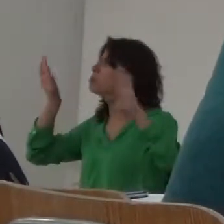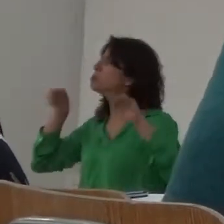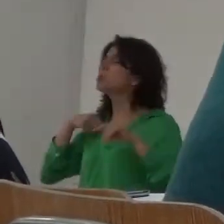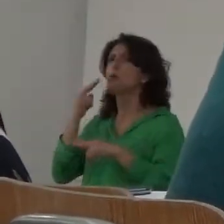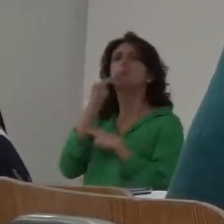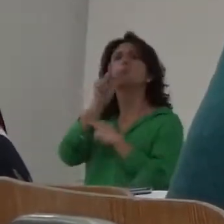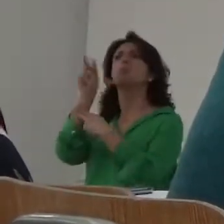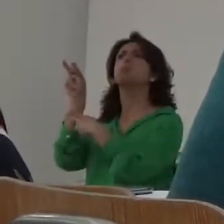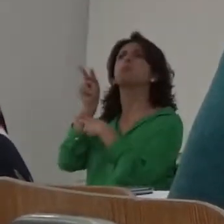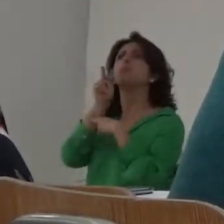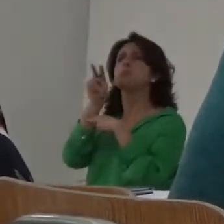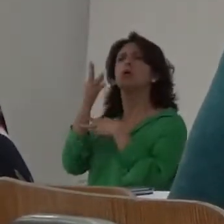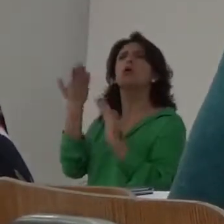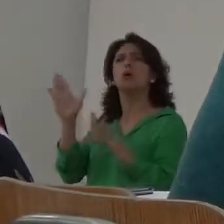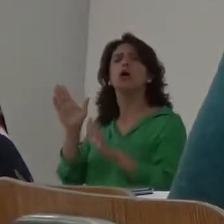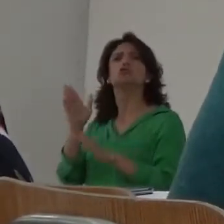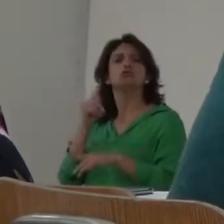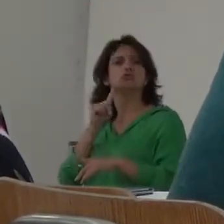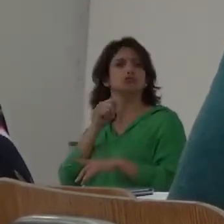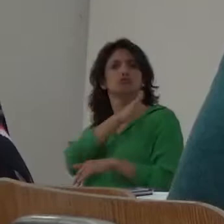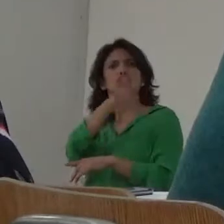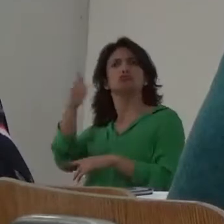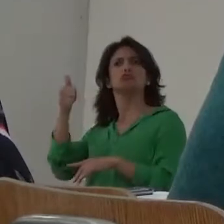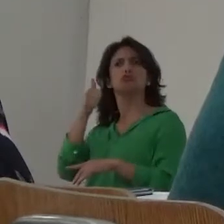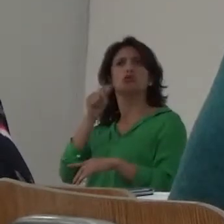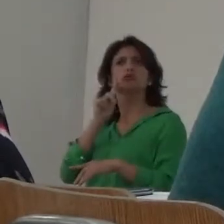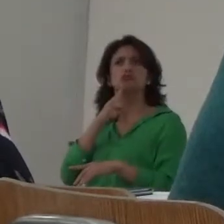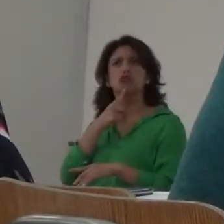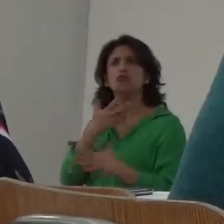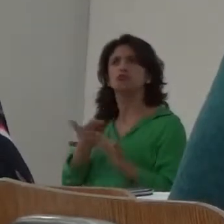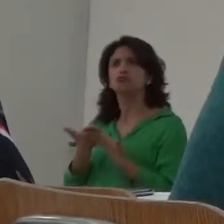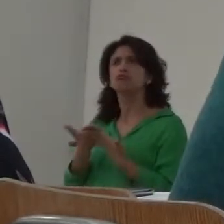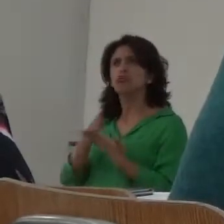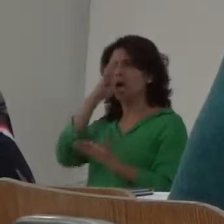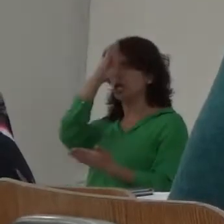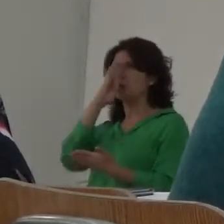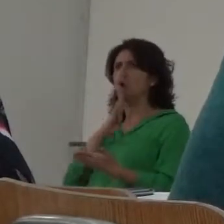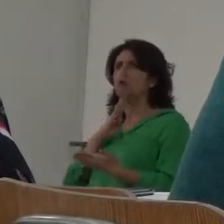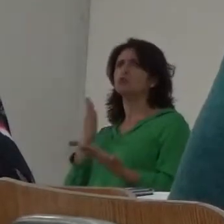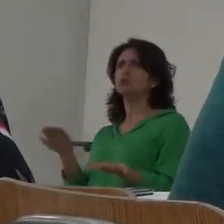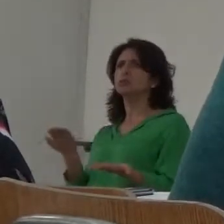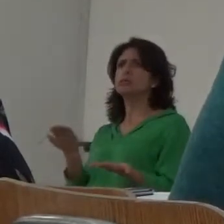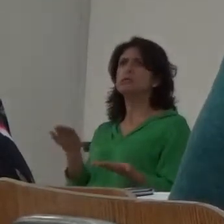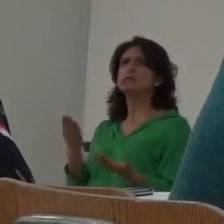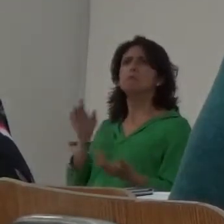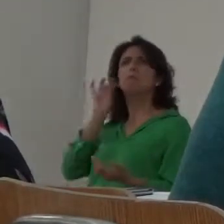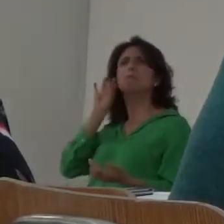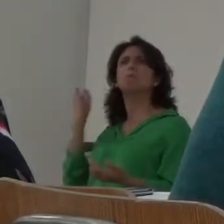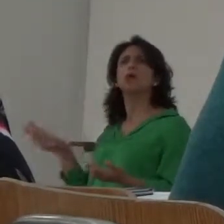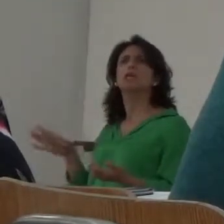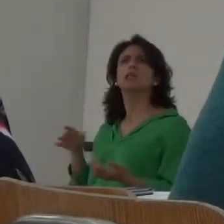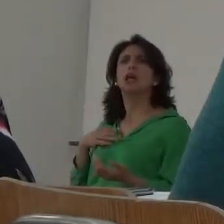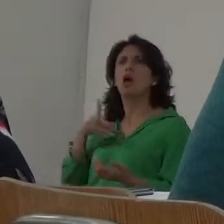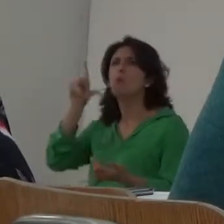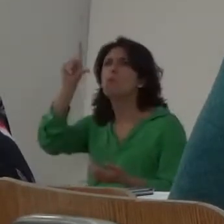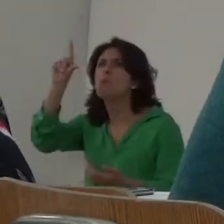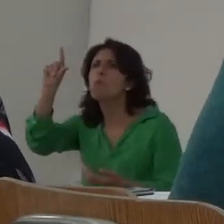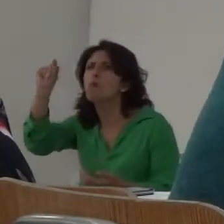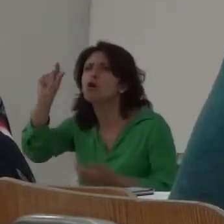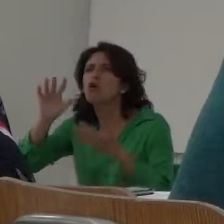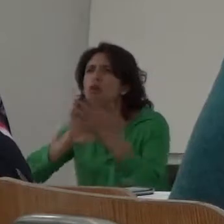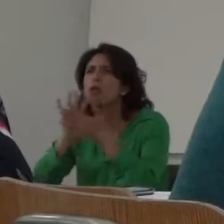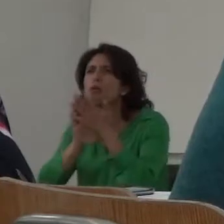son oyentes, para ellos son sordos. Y son hipoacústicos, que tienen como pérdida auditiva, quienes manejan muy poco la lengua de